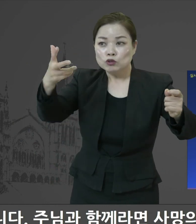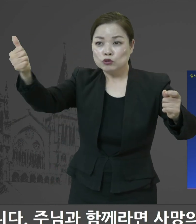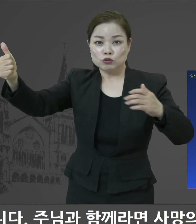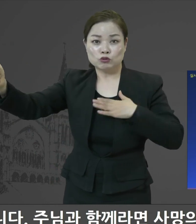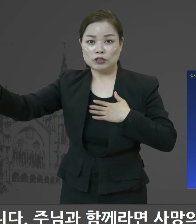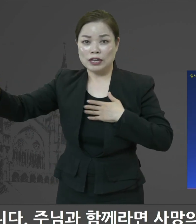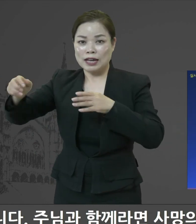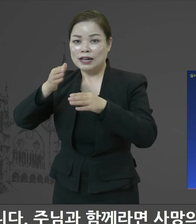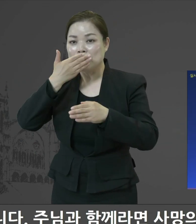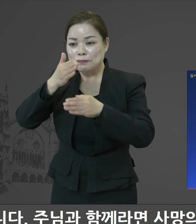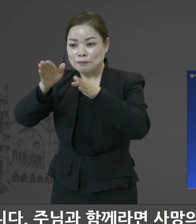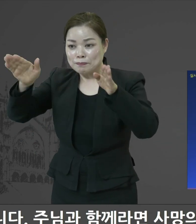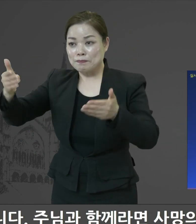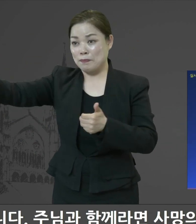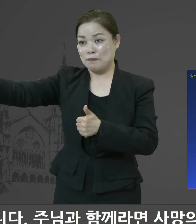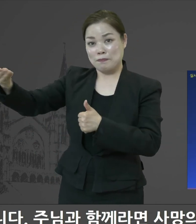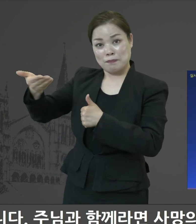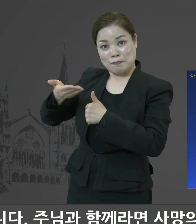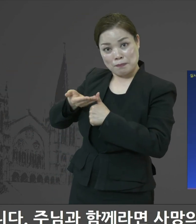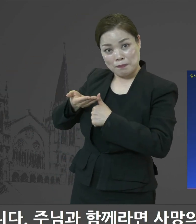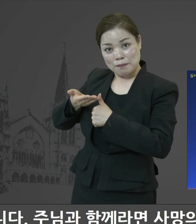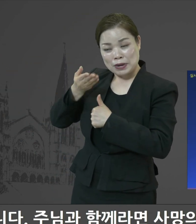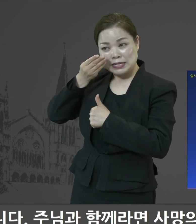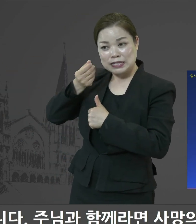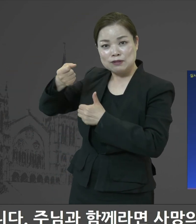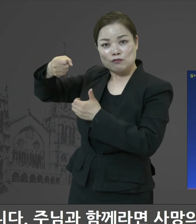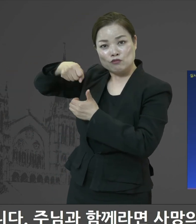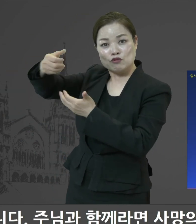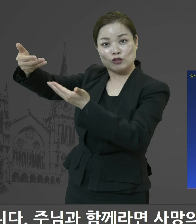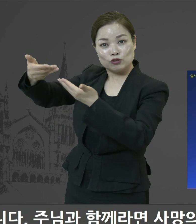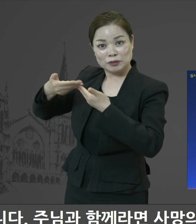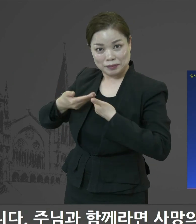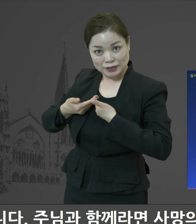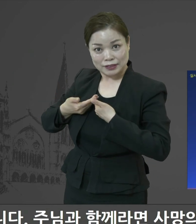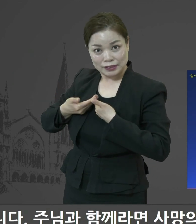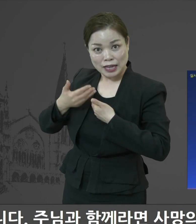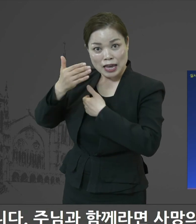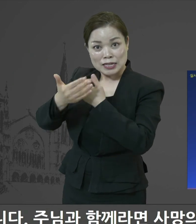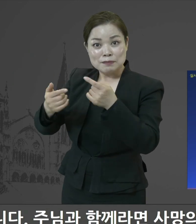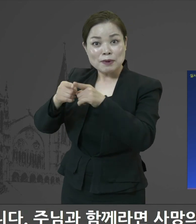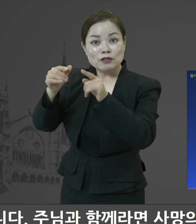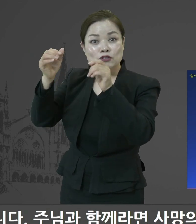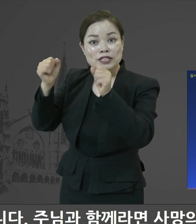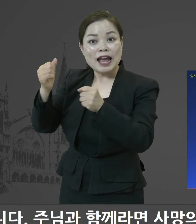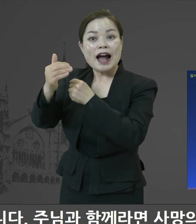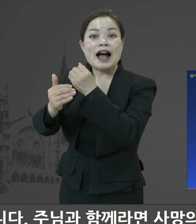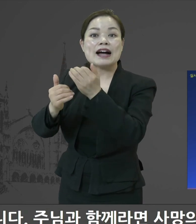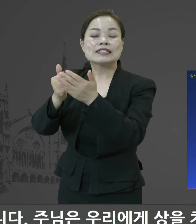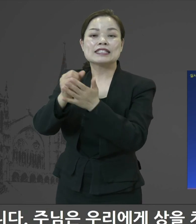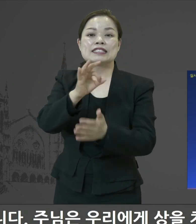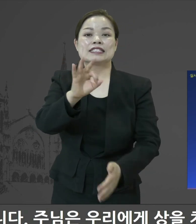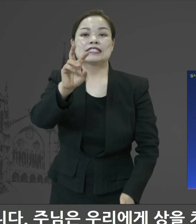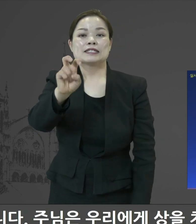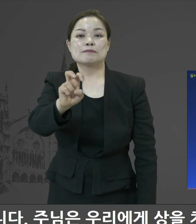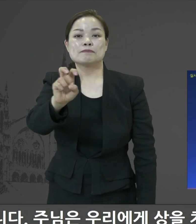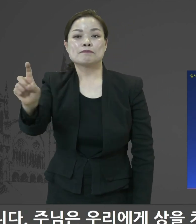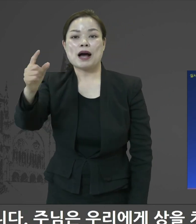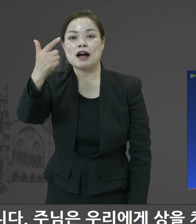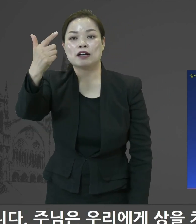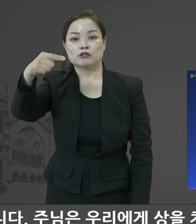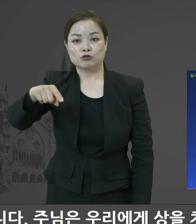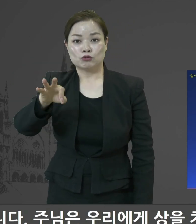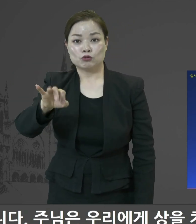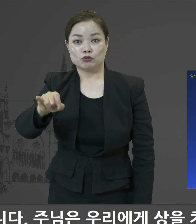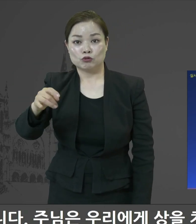우리에게 상을 차려주시고 기름을 부어 주시는 줄 믿습니다. 임마누엘의 하나님, 임마누엘의 예수님과